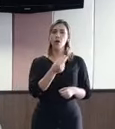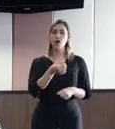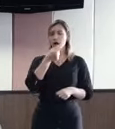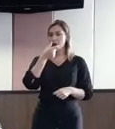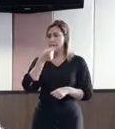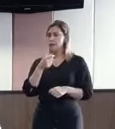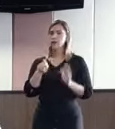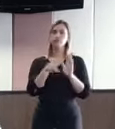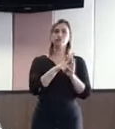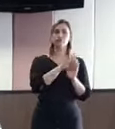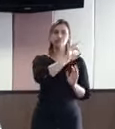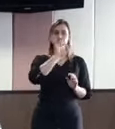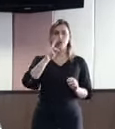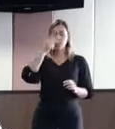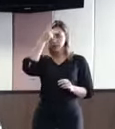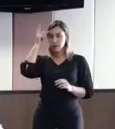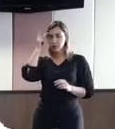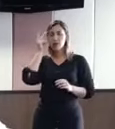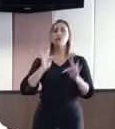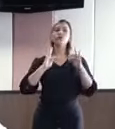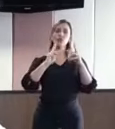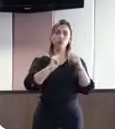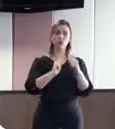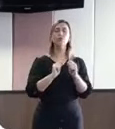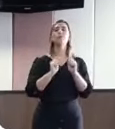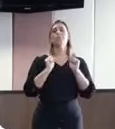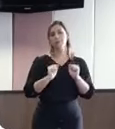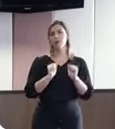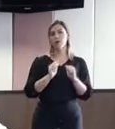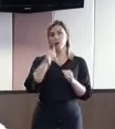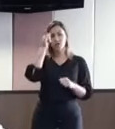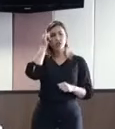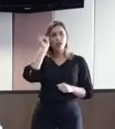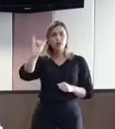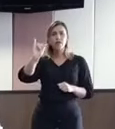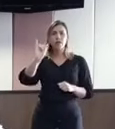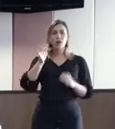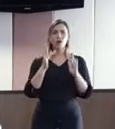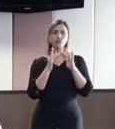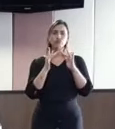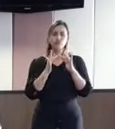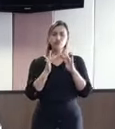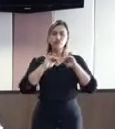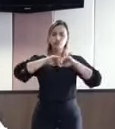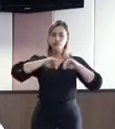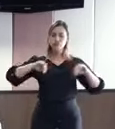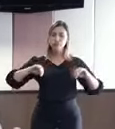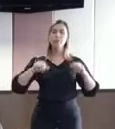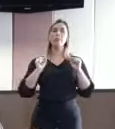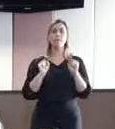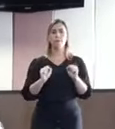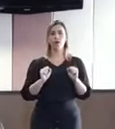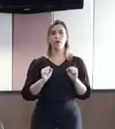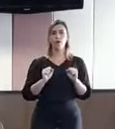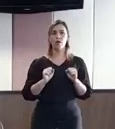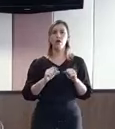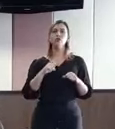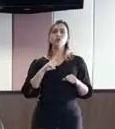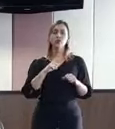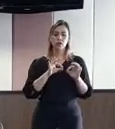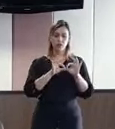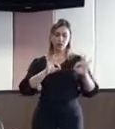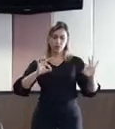realidades. Todos podemos evitar o contato social. Todos podemos manter este